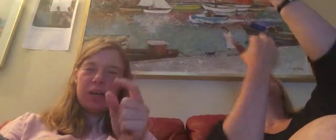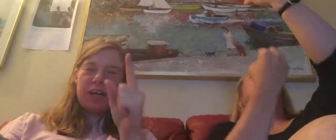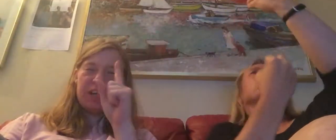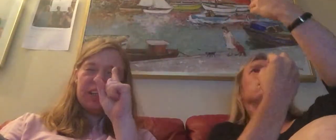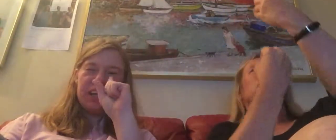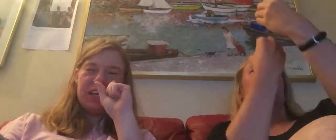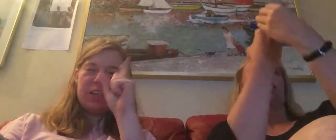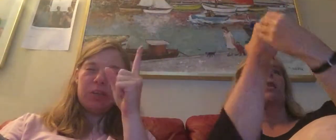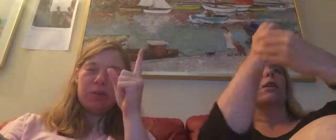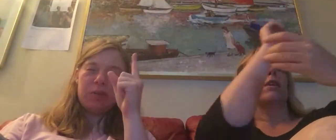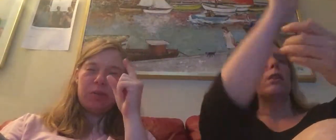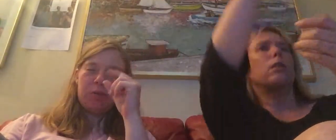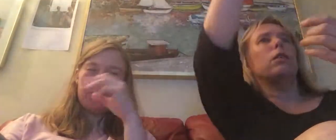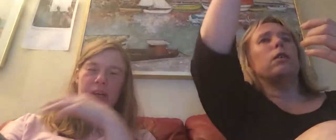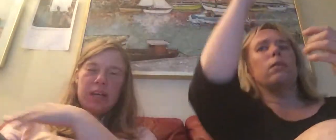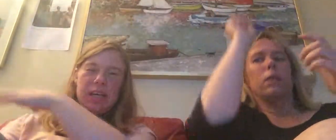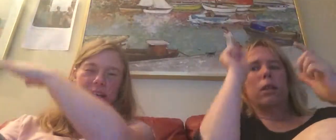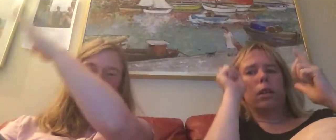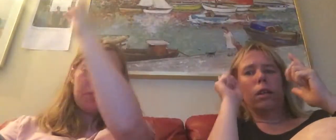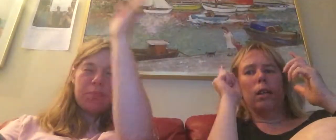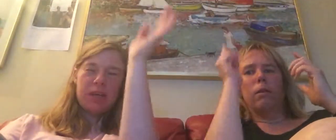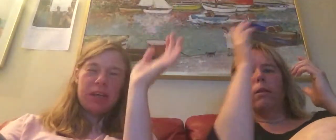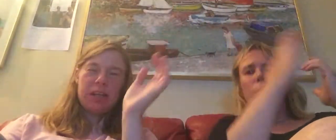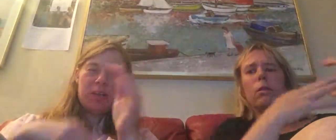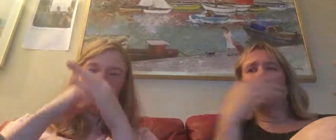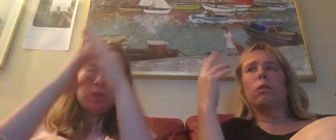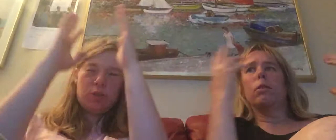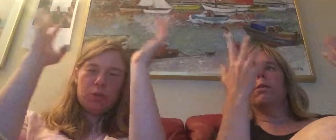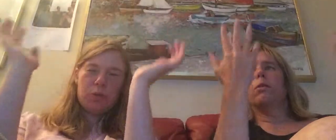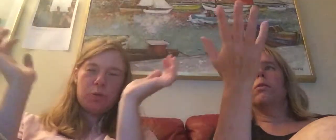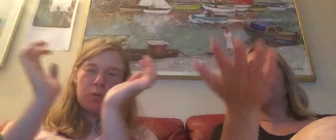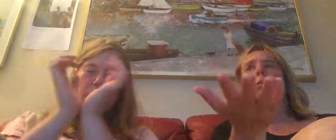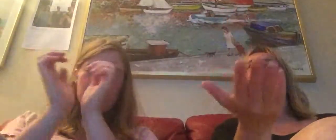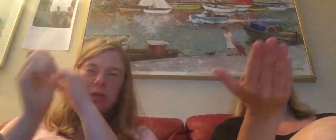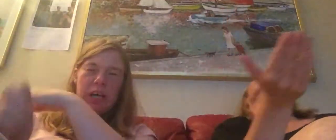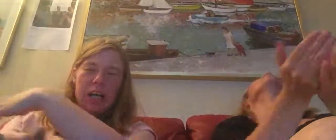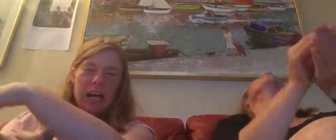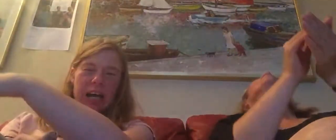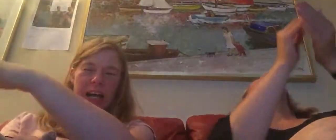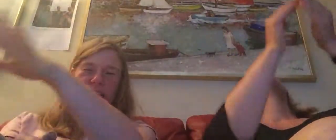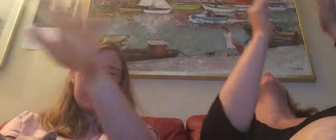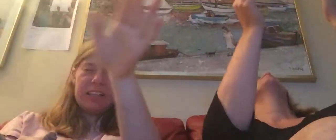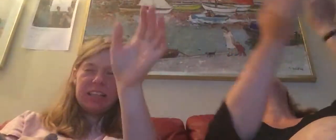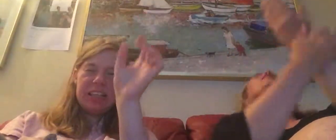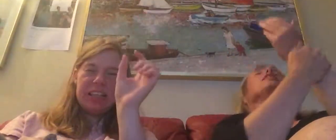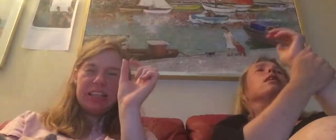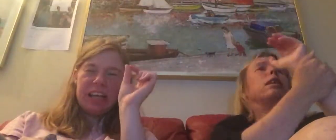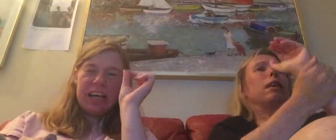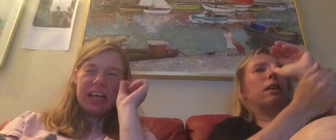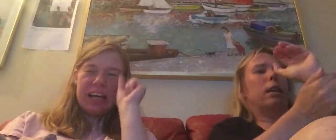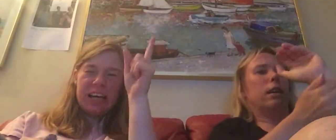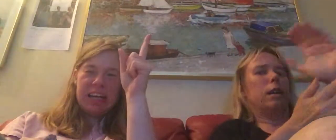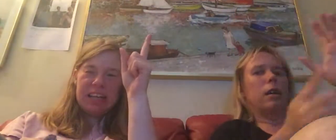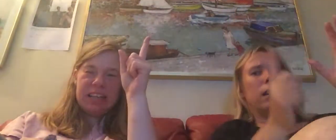skapar dig Gud, himmel och jord, allt inne